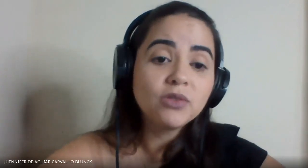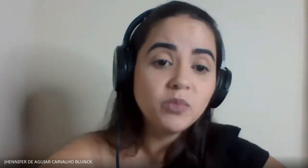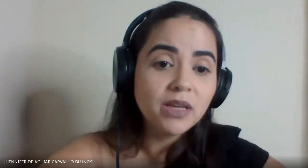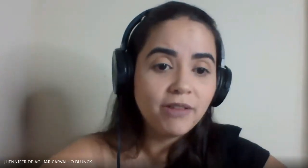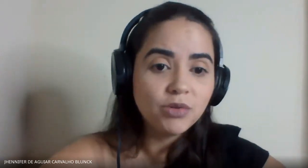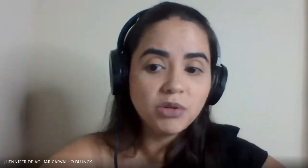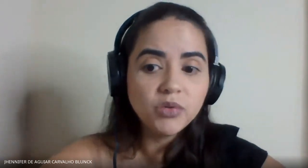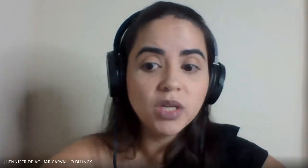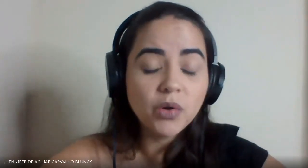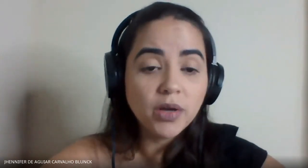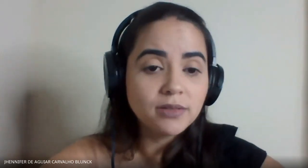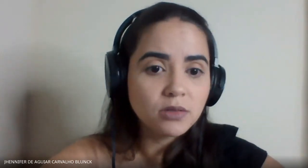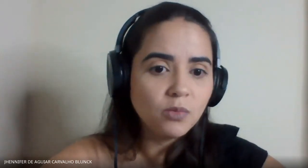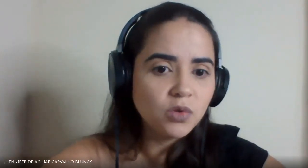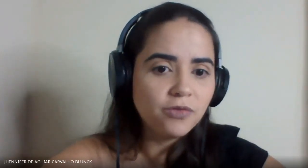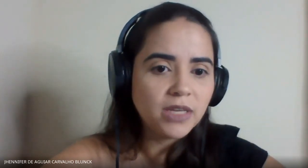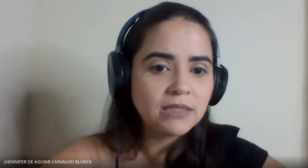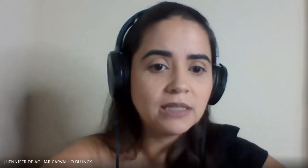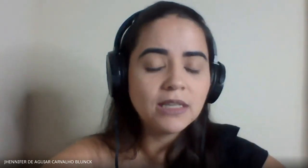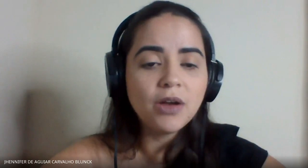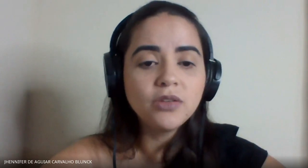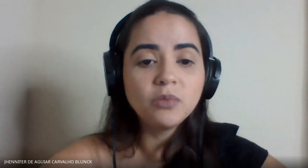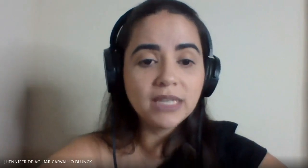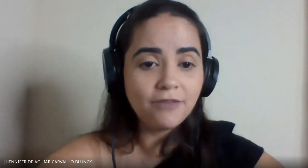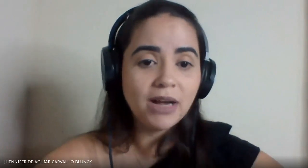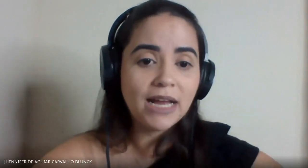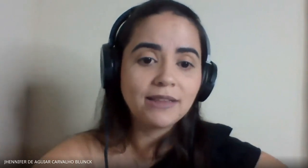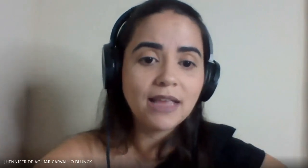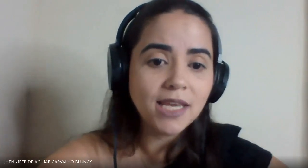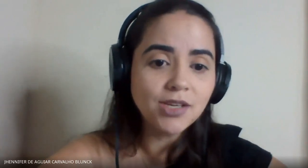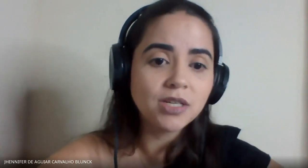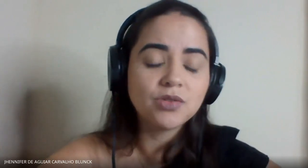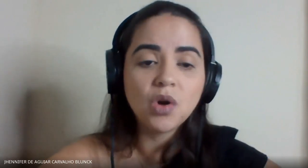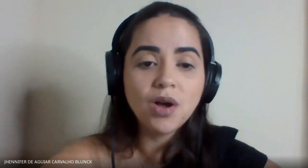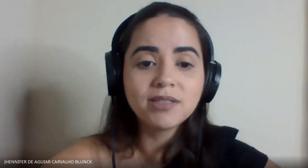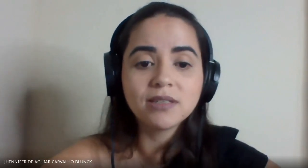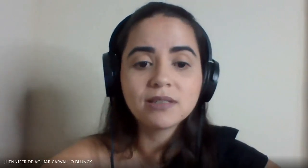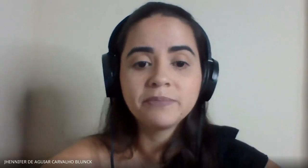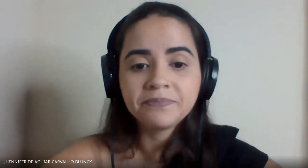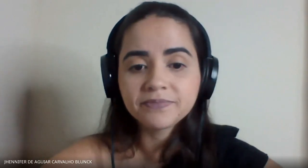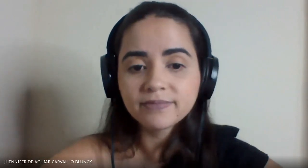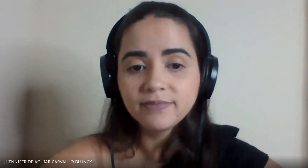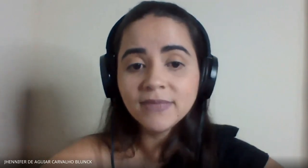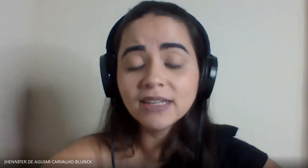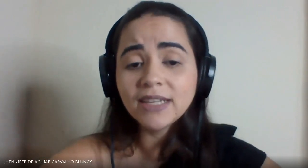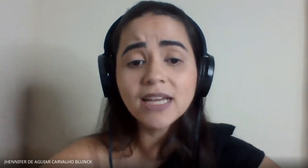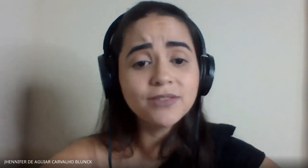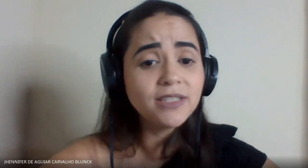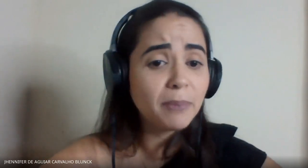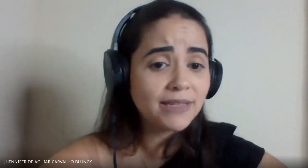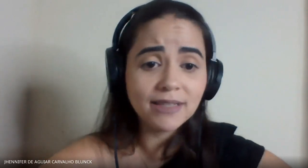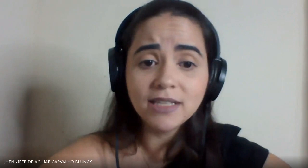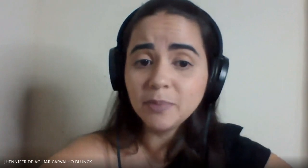muito mais observadores do que nós que somos ouvintes. Então, eles observam características nossas que